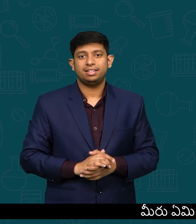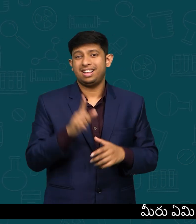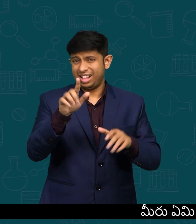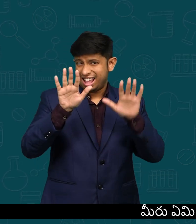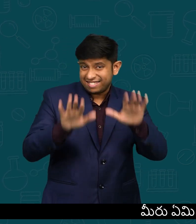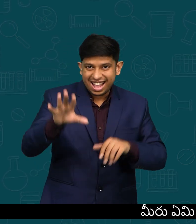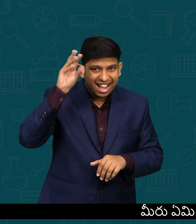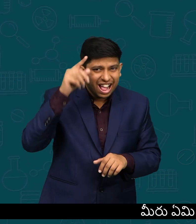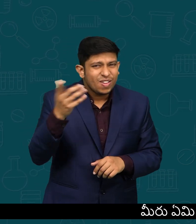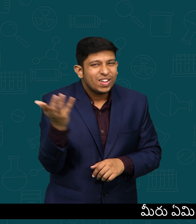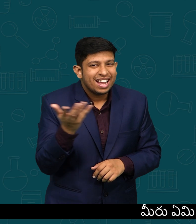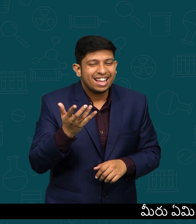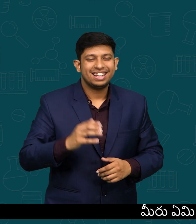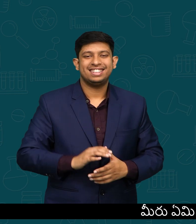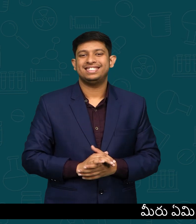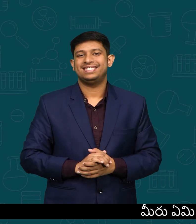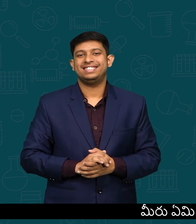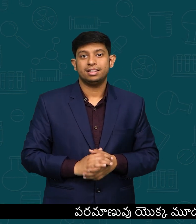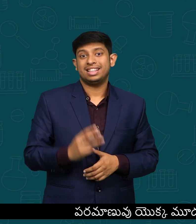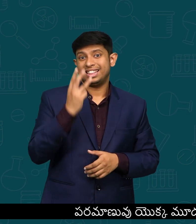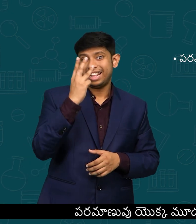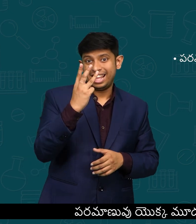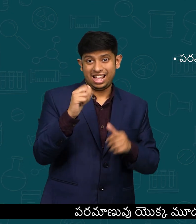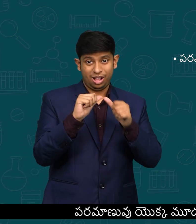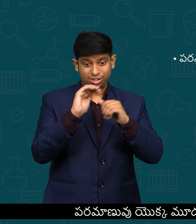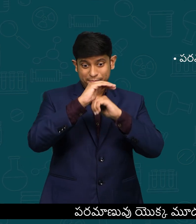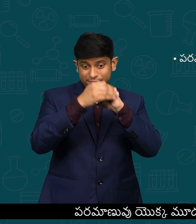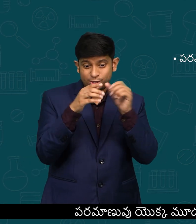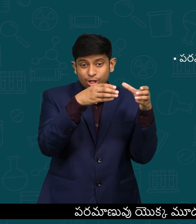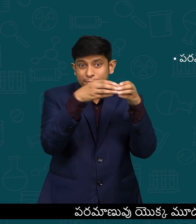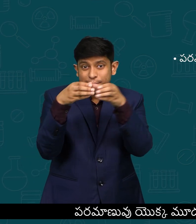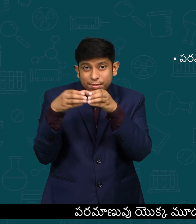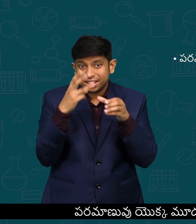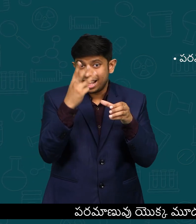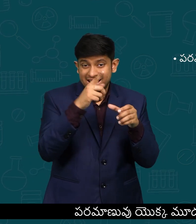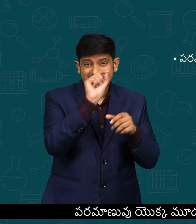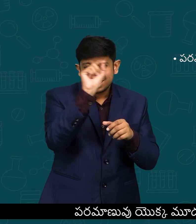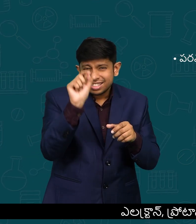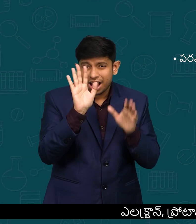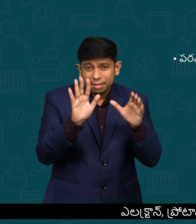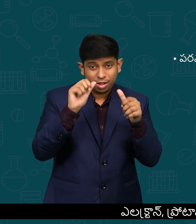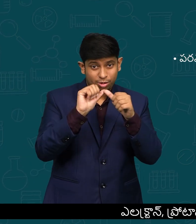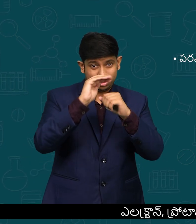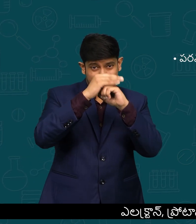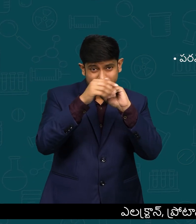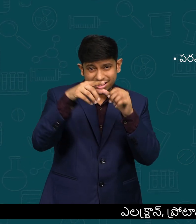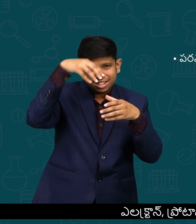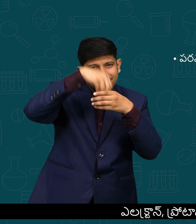మీరు ఏం నేర్చుకున్నారు? పరమాణువు యొక్క 3 ప్రాథమిక పరమాణు కణాలు ఎలక్ట్రాన్, ప్రోటాన్